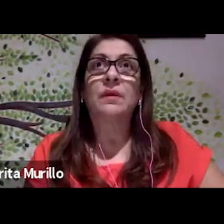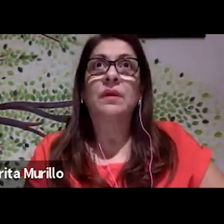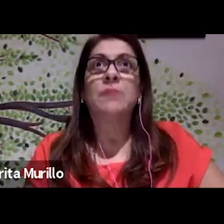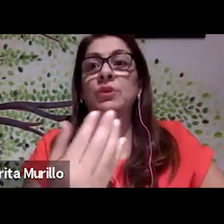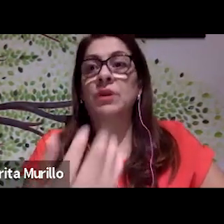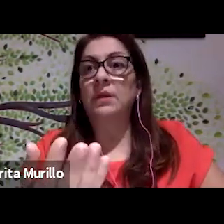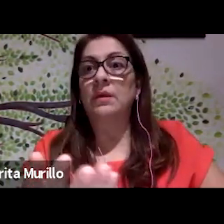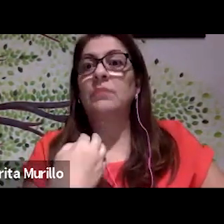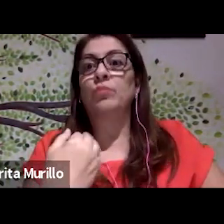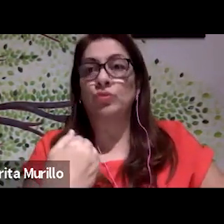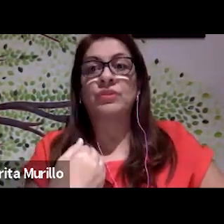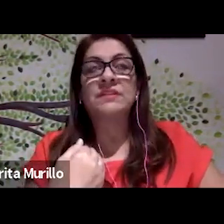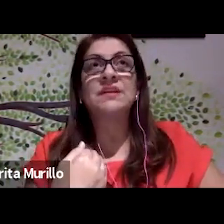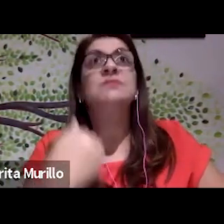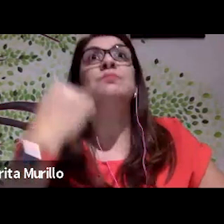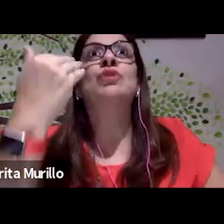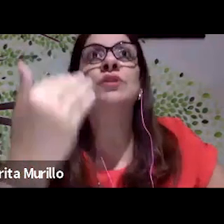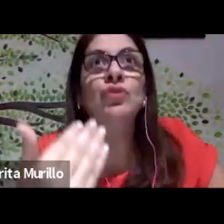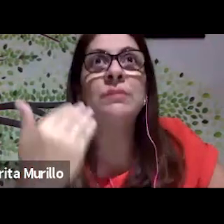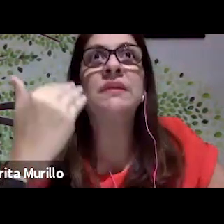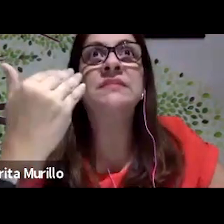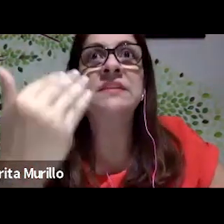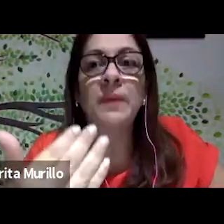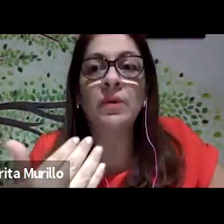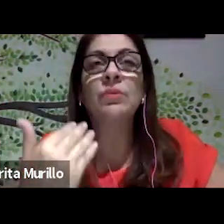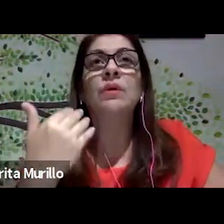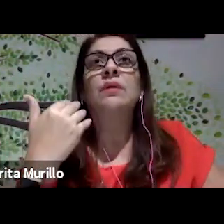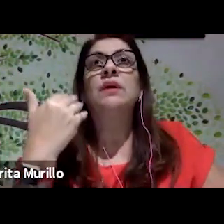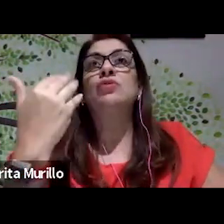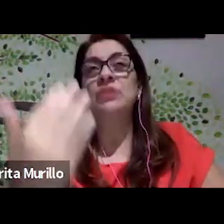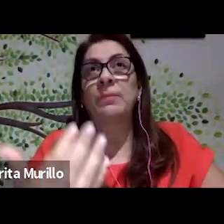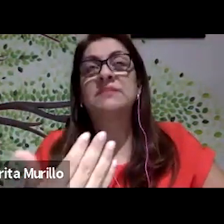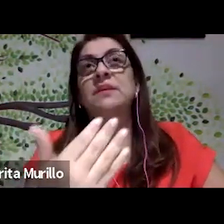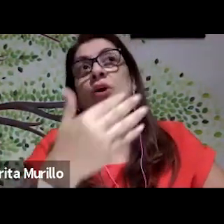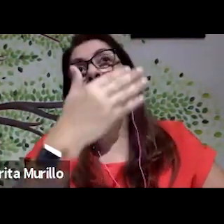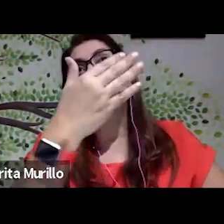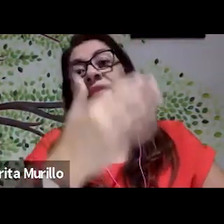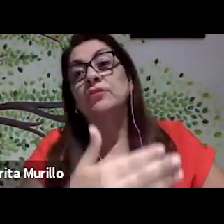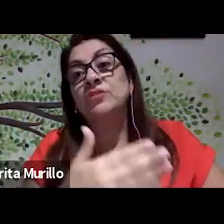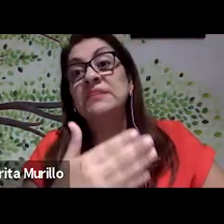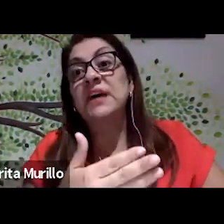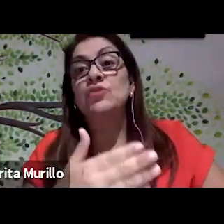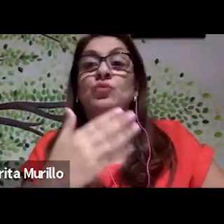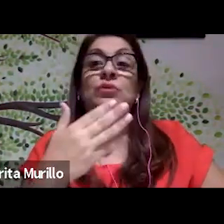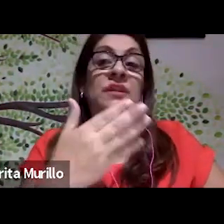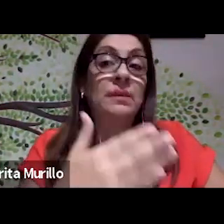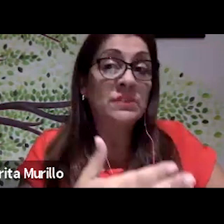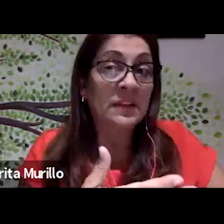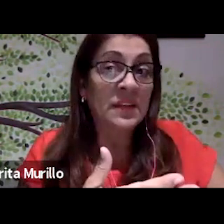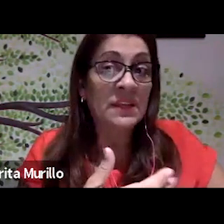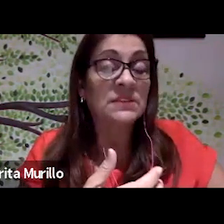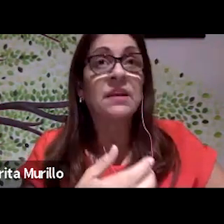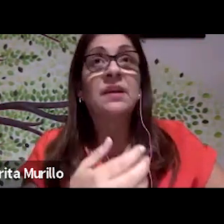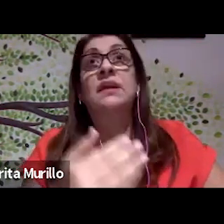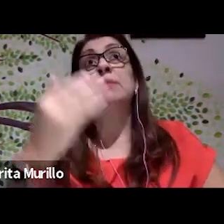Y por qué vos no te decías porque no te miras al espejo y no te amas porque de los tres años cuando le